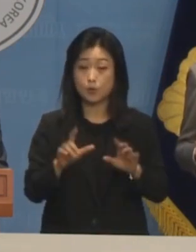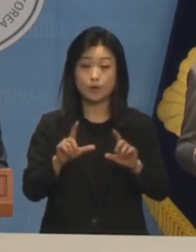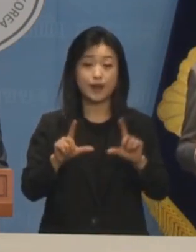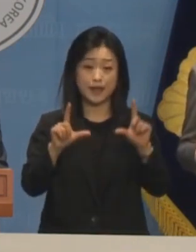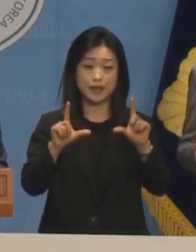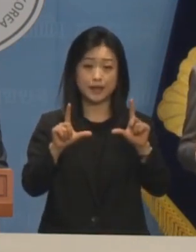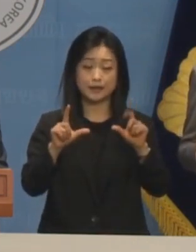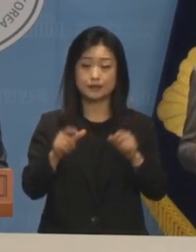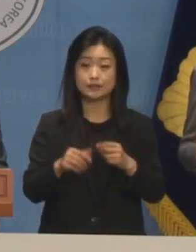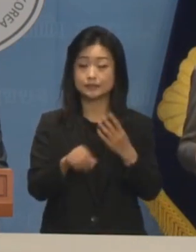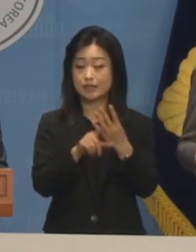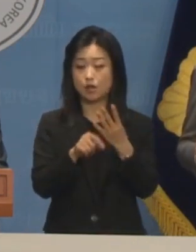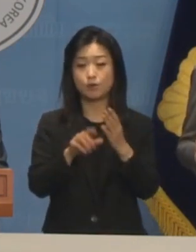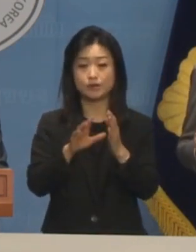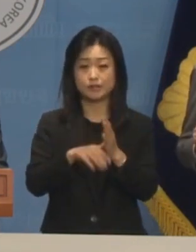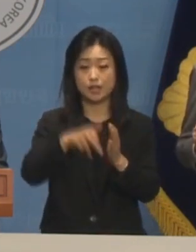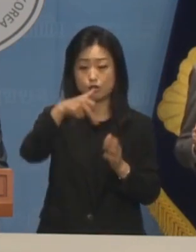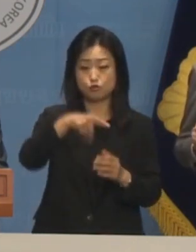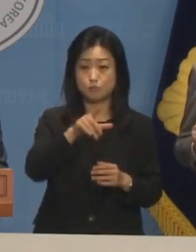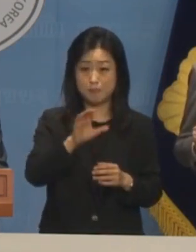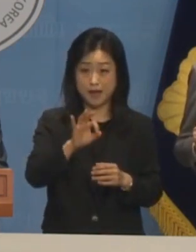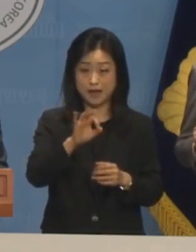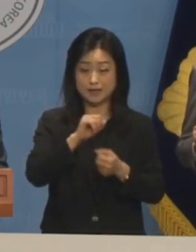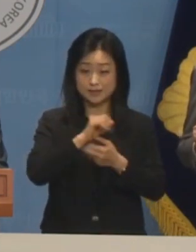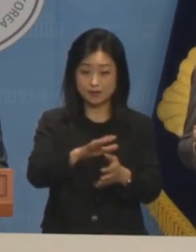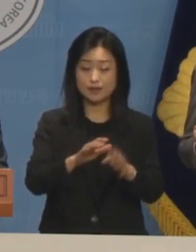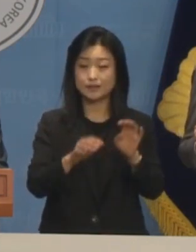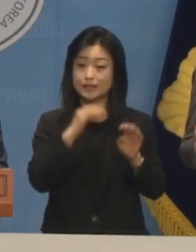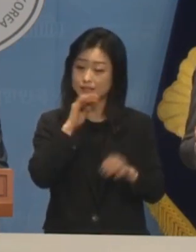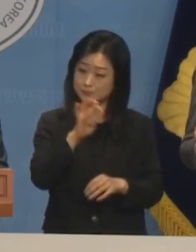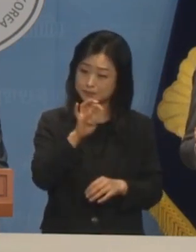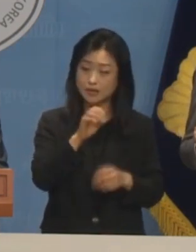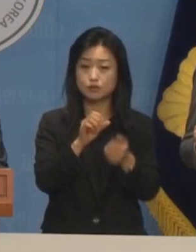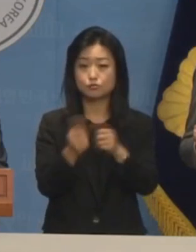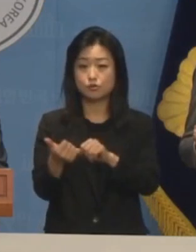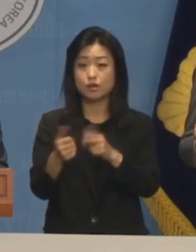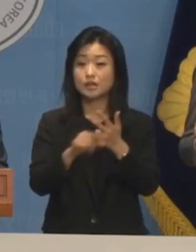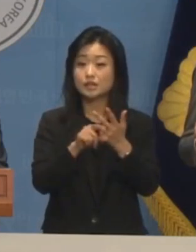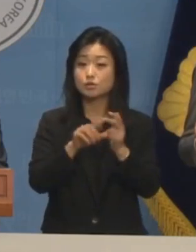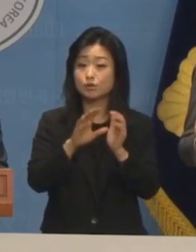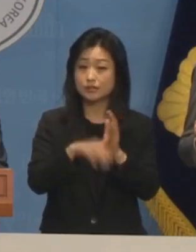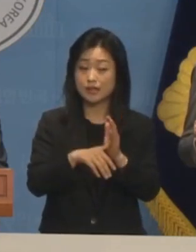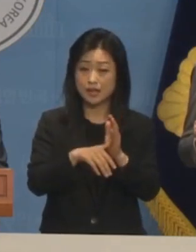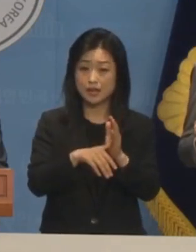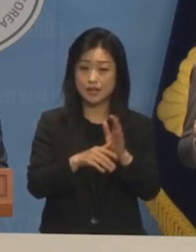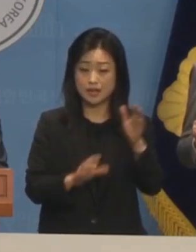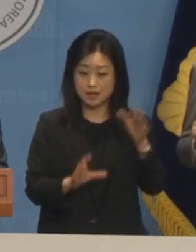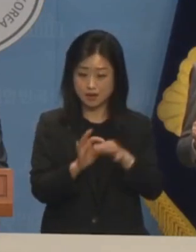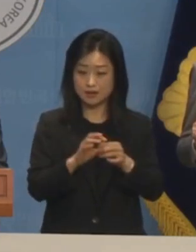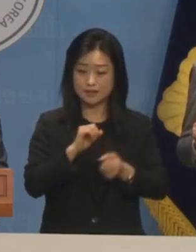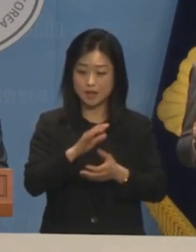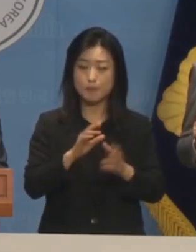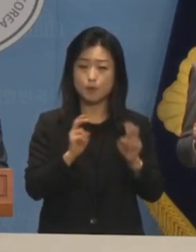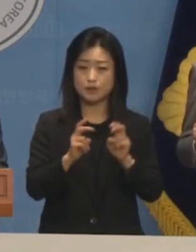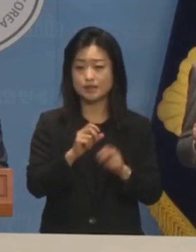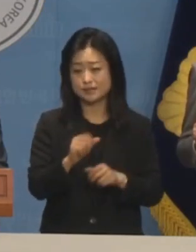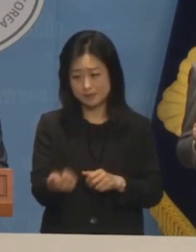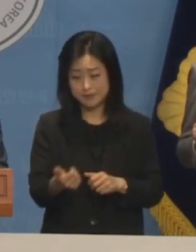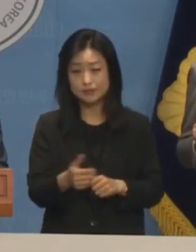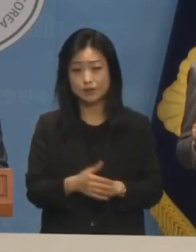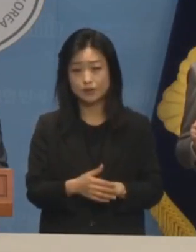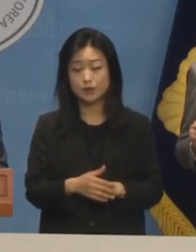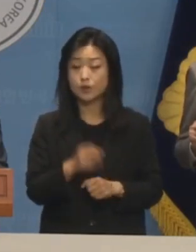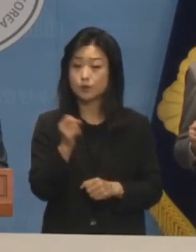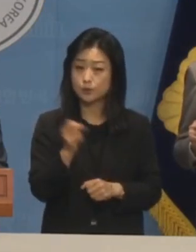해도 4월에 쿠팡 40대 택배기사가 사망했고 7월에 쿠팡 CLS 소속 택배기사가 사망했으며